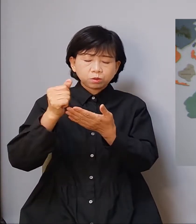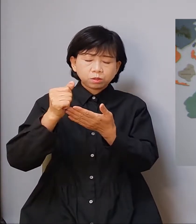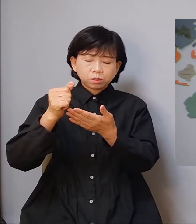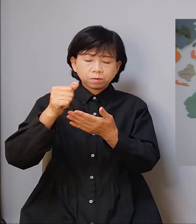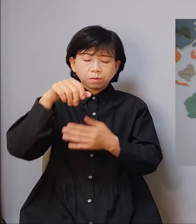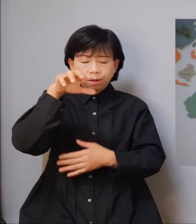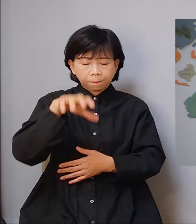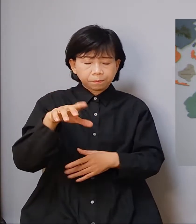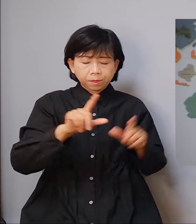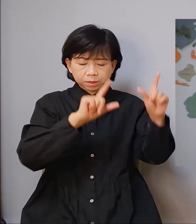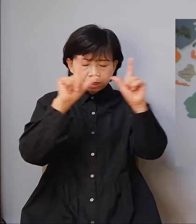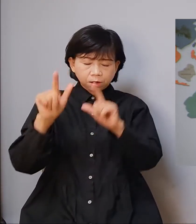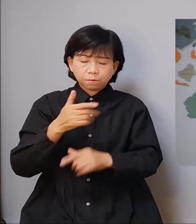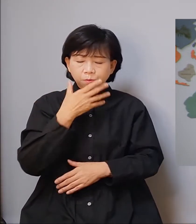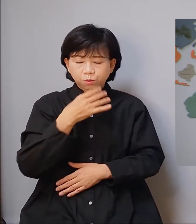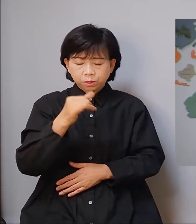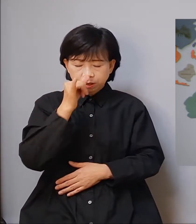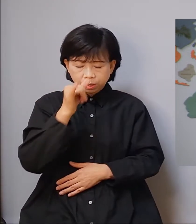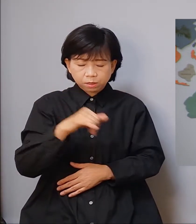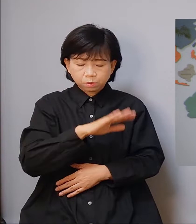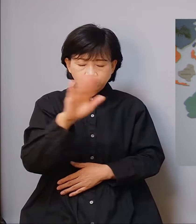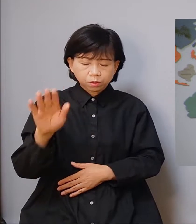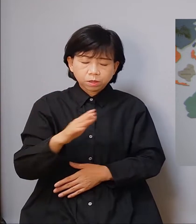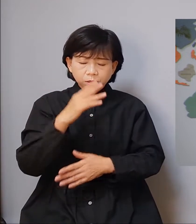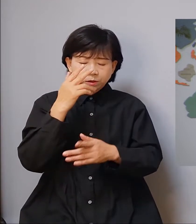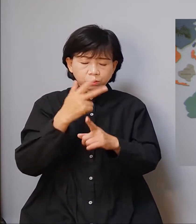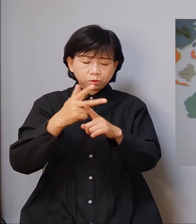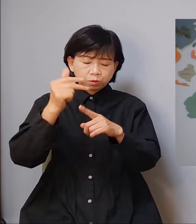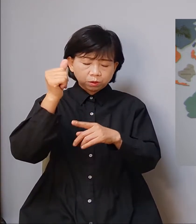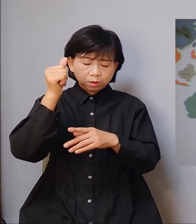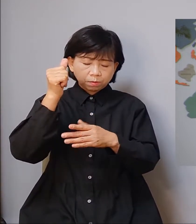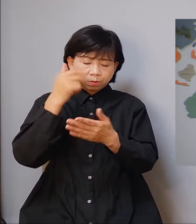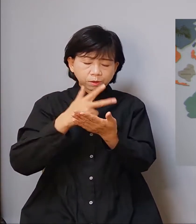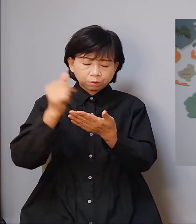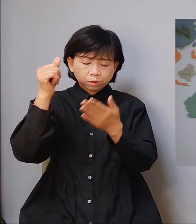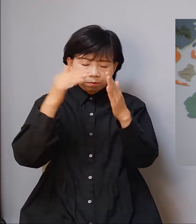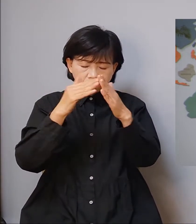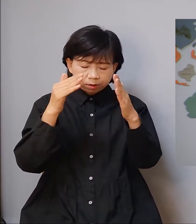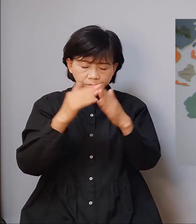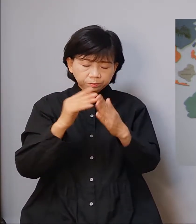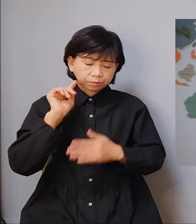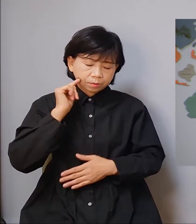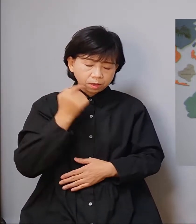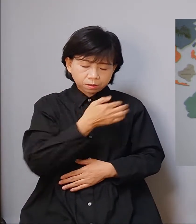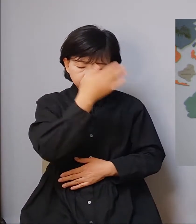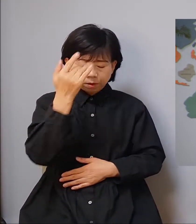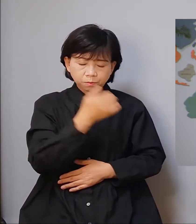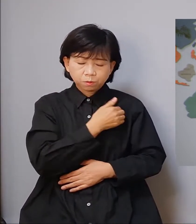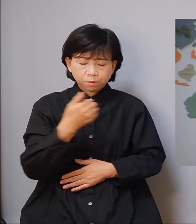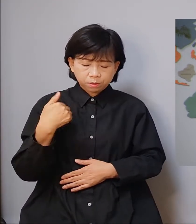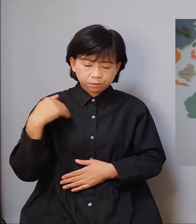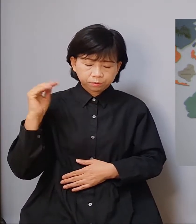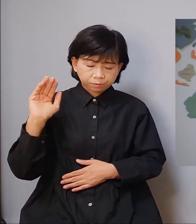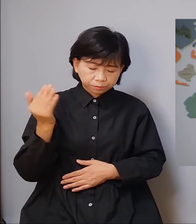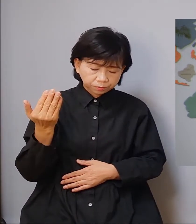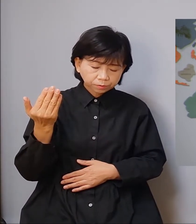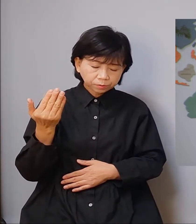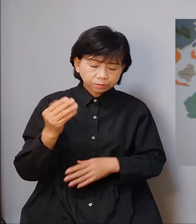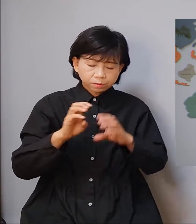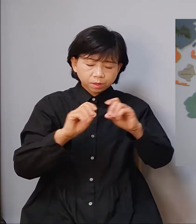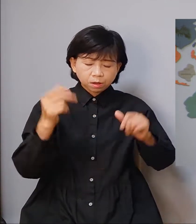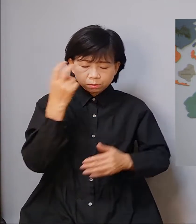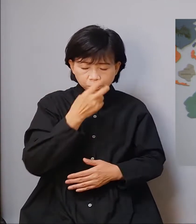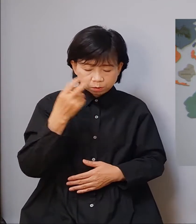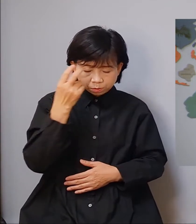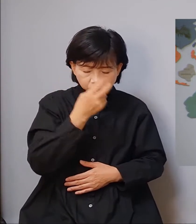복이 있나이다. 우리가 주의 집 곧 주의 성전의 아름다움으로 만족하리이다. 땅을